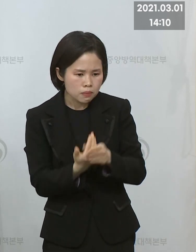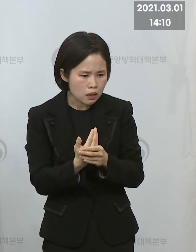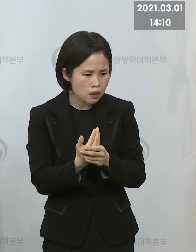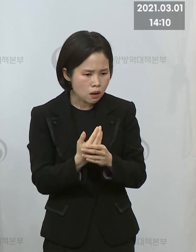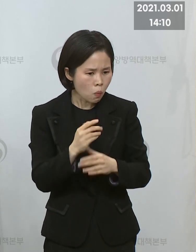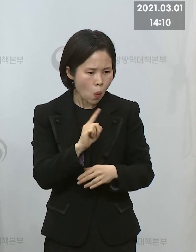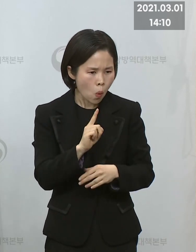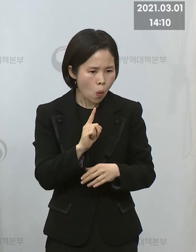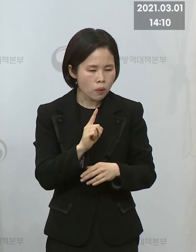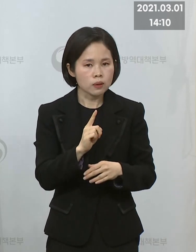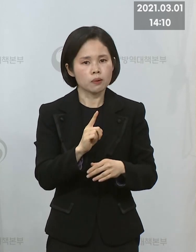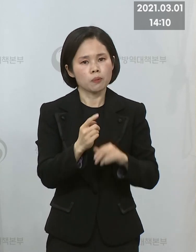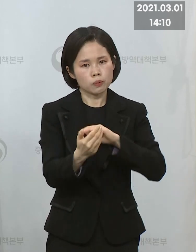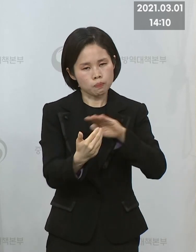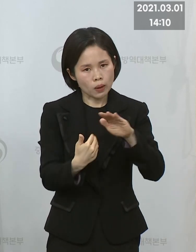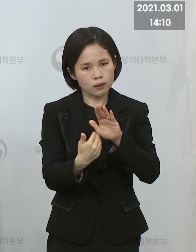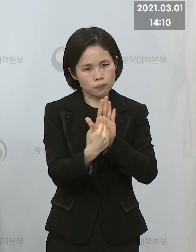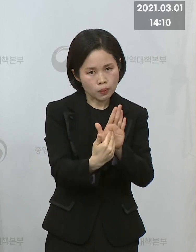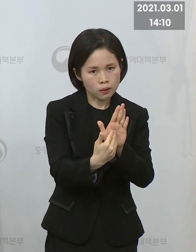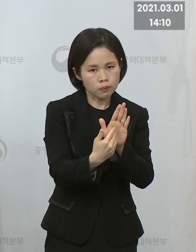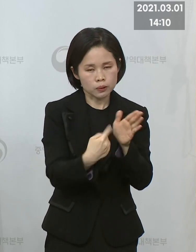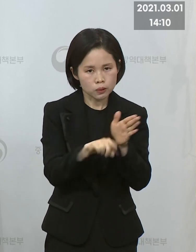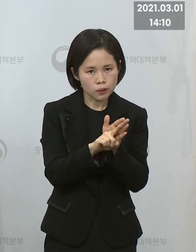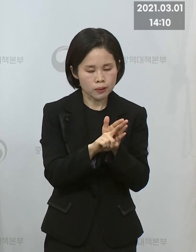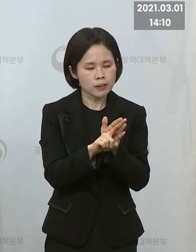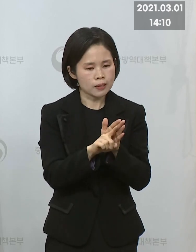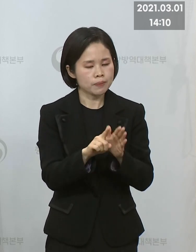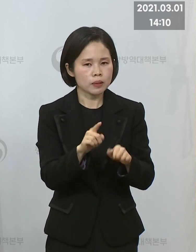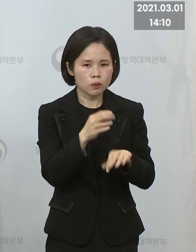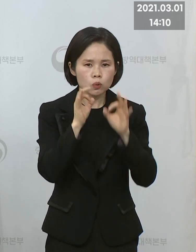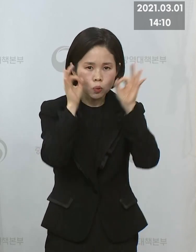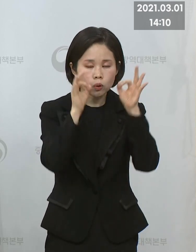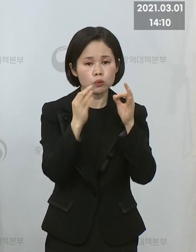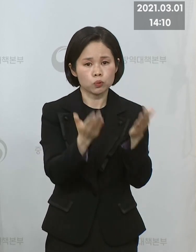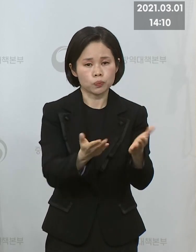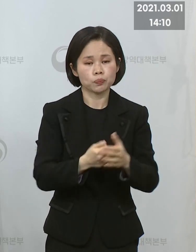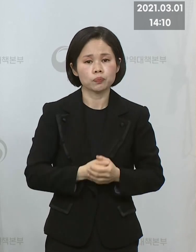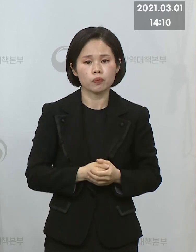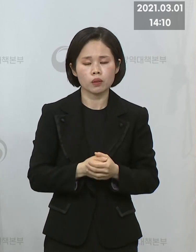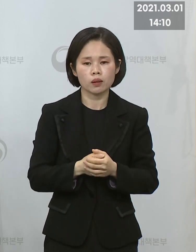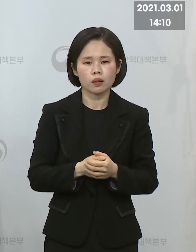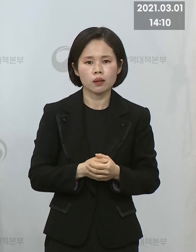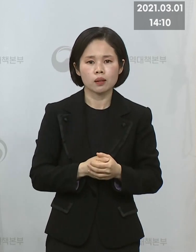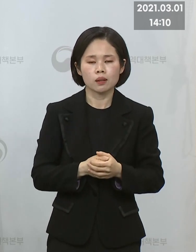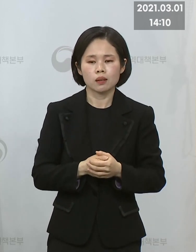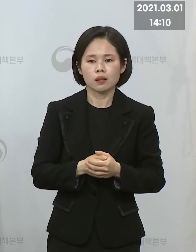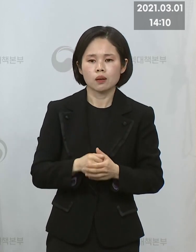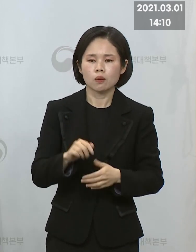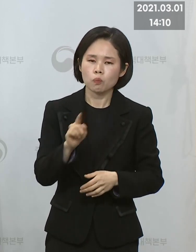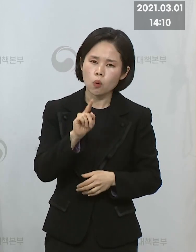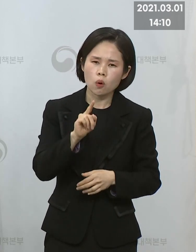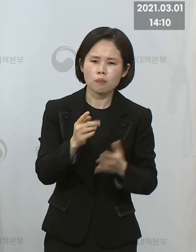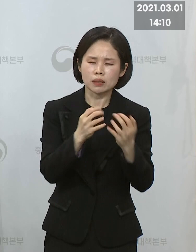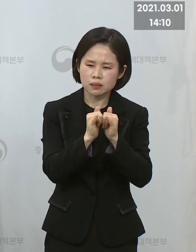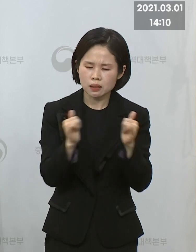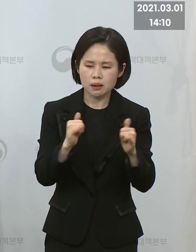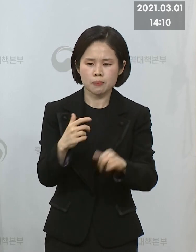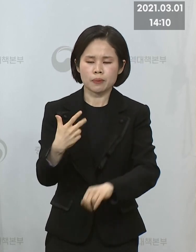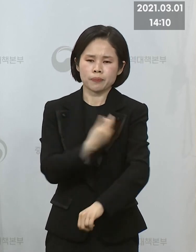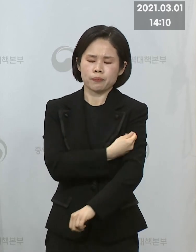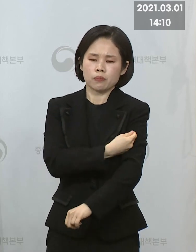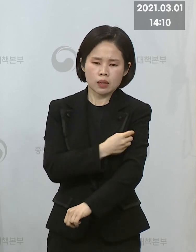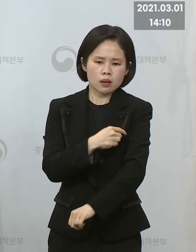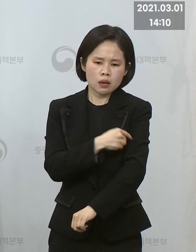않도록 최선을 다하겠습니다. 또한 많은 분들께서 예방접종 후 면역 반응으로 주사 부위의 통증이나